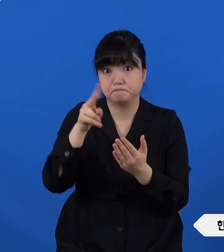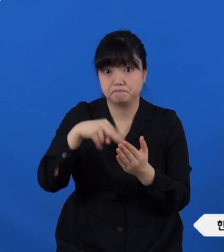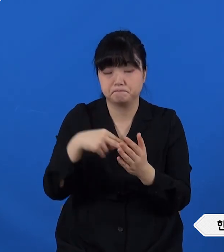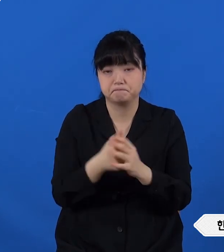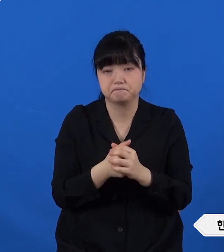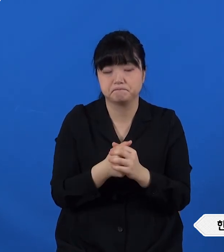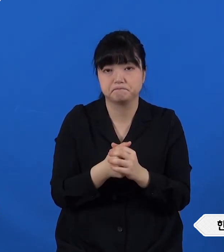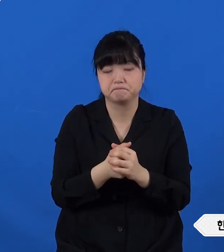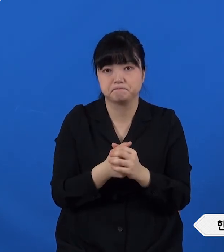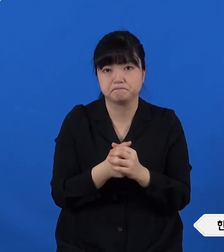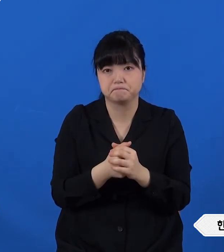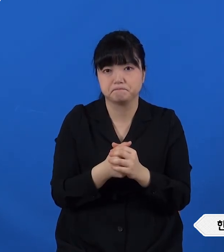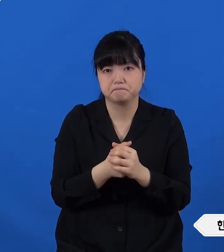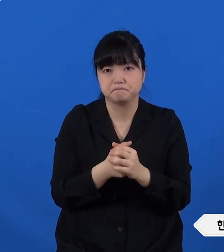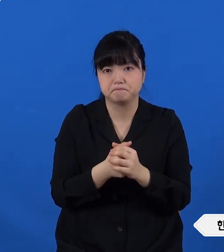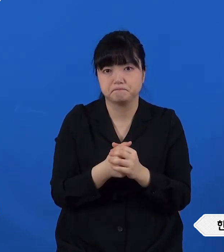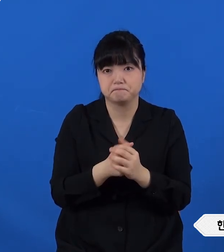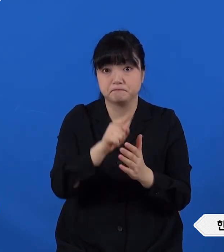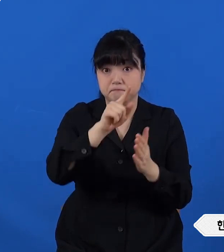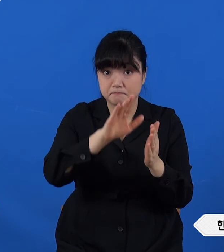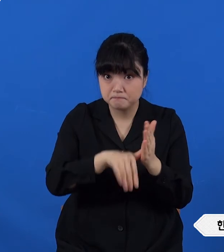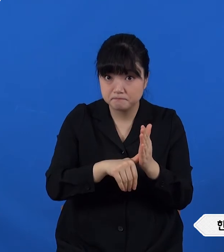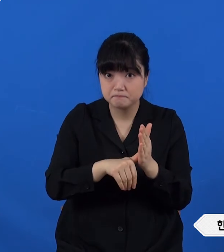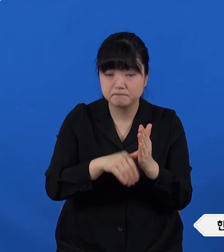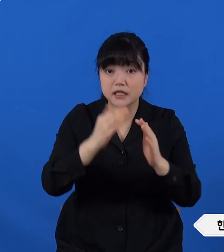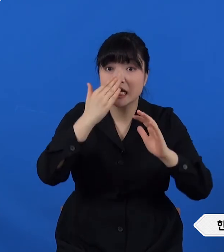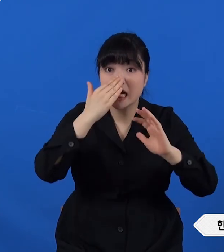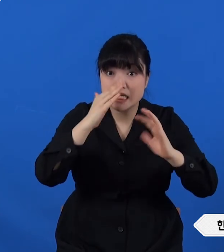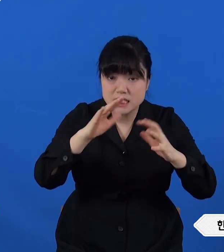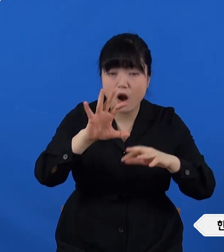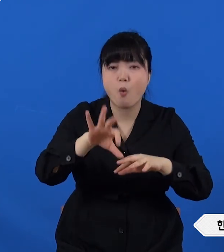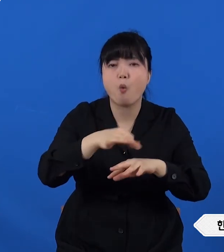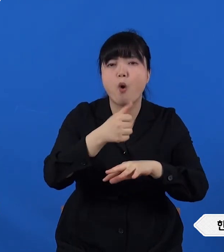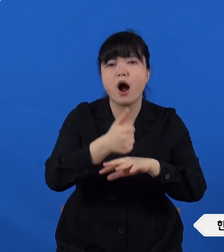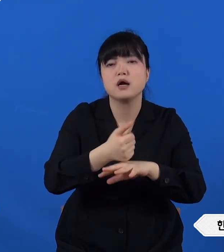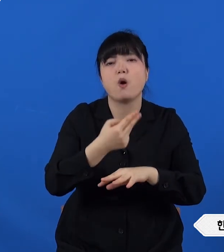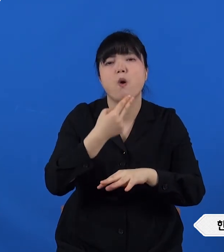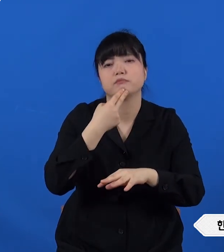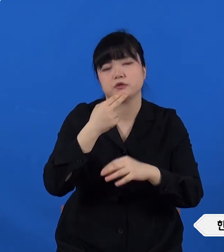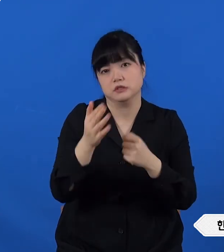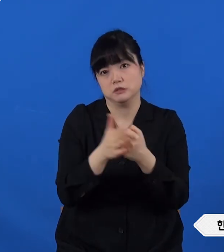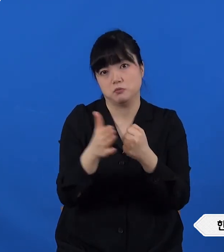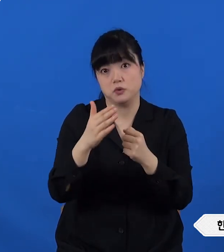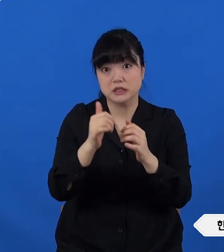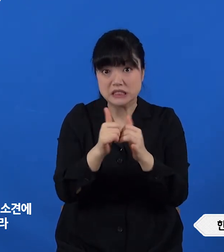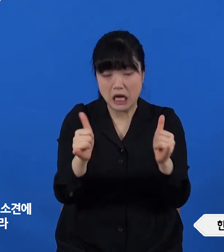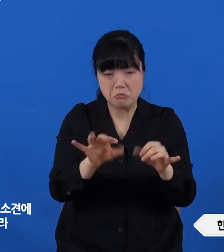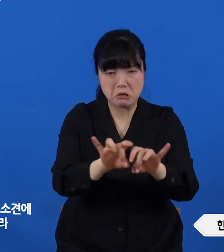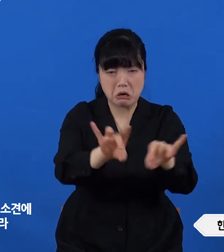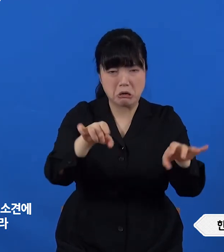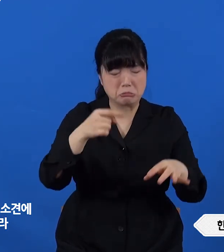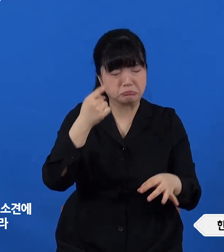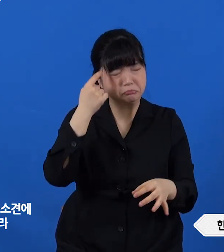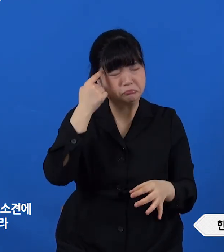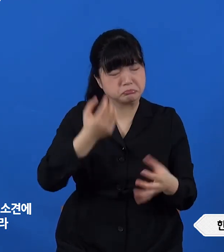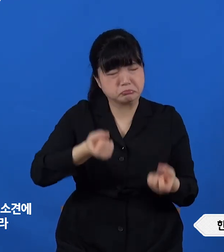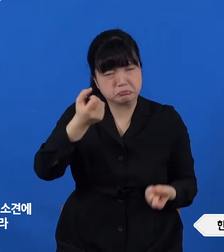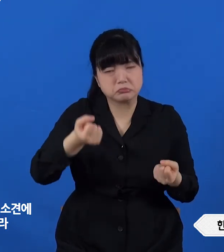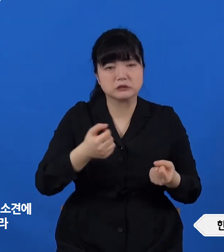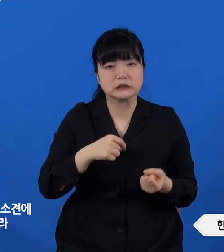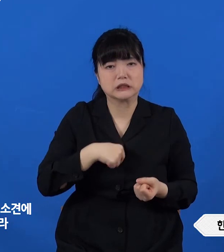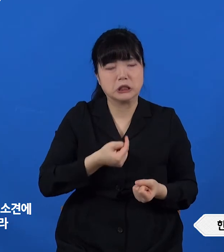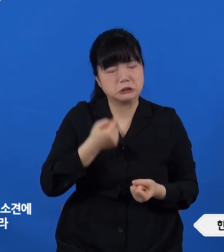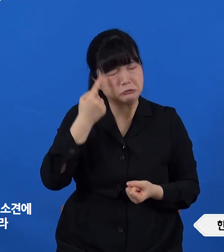읽어보겠습니다. 시작. 그때에 이스라엘에 왕이 없으므로 사람이 각기 자기의 소견에